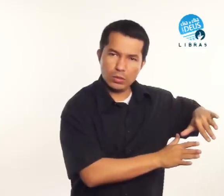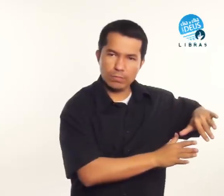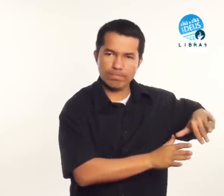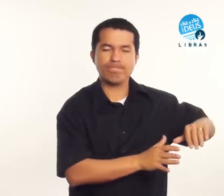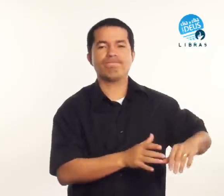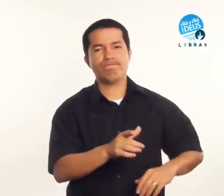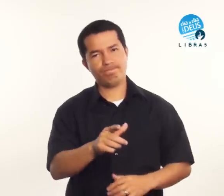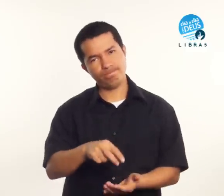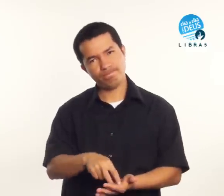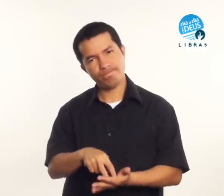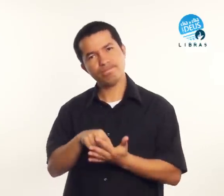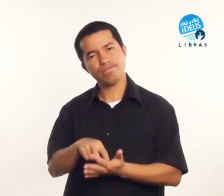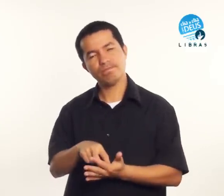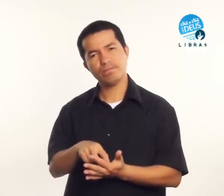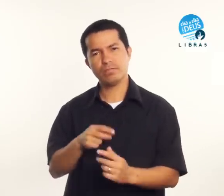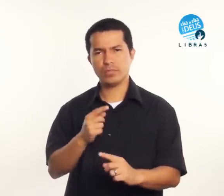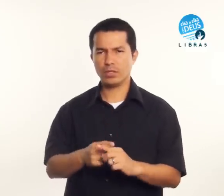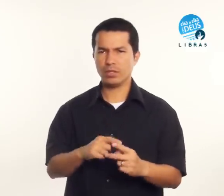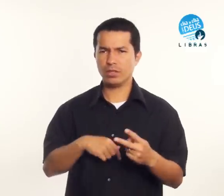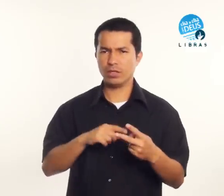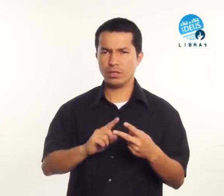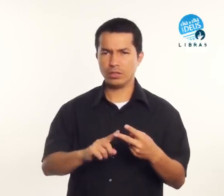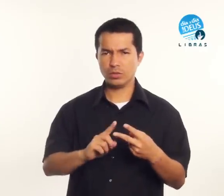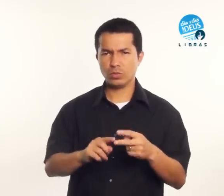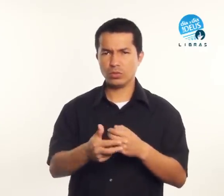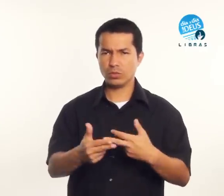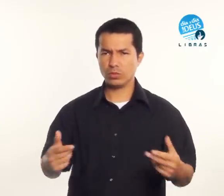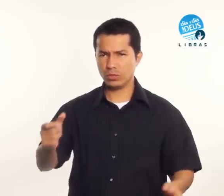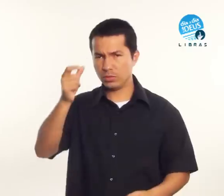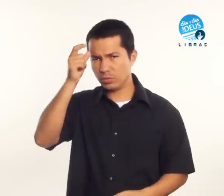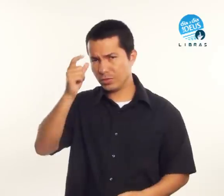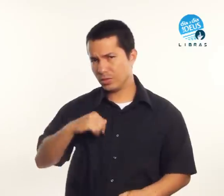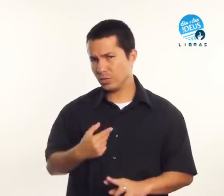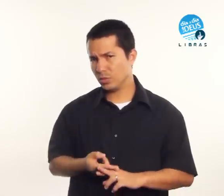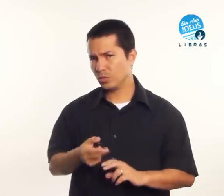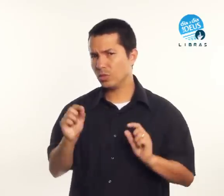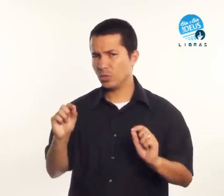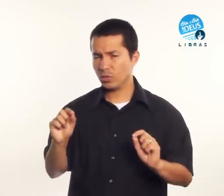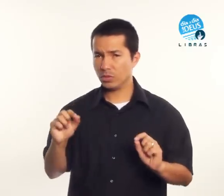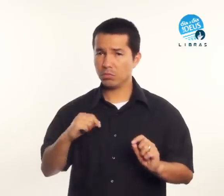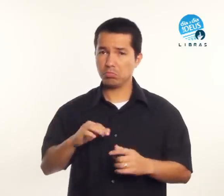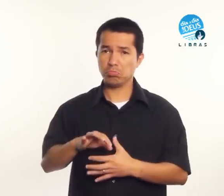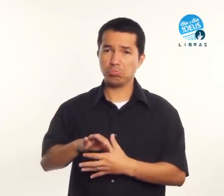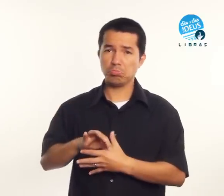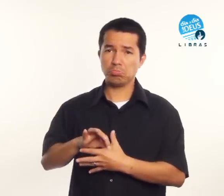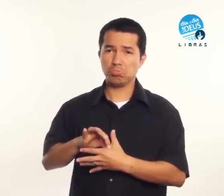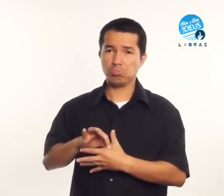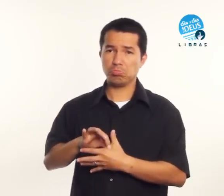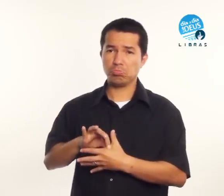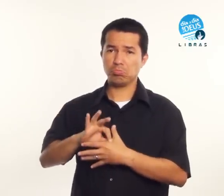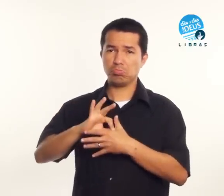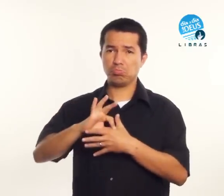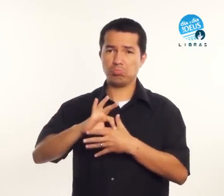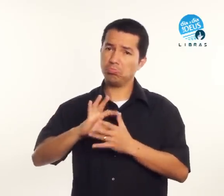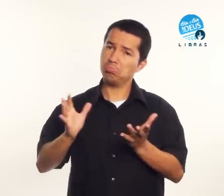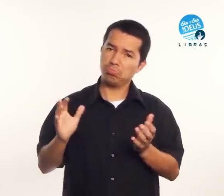sendo inculcada dentro da gente, mas ele usa uma segunda ferramenta que é a carne. A palavra